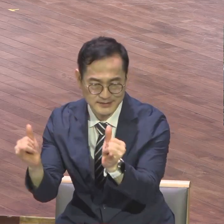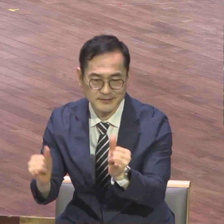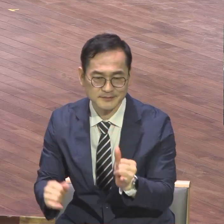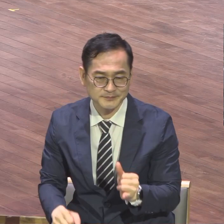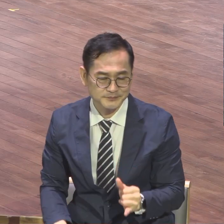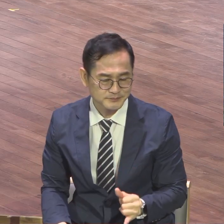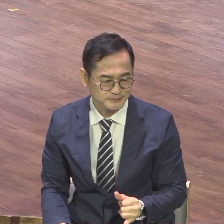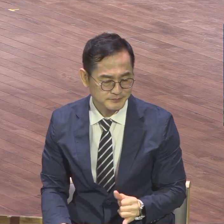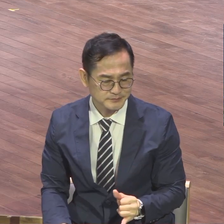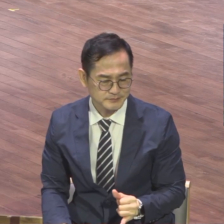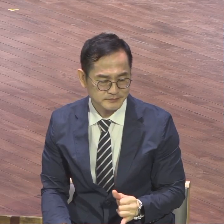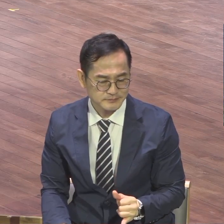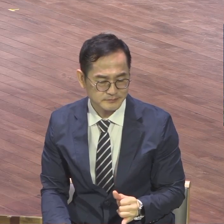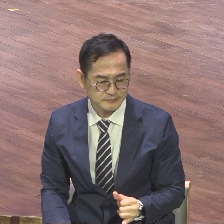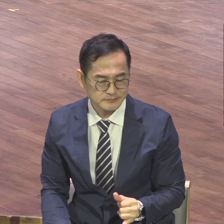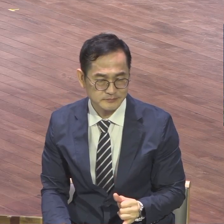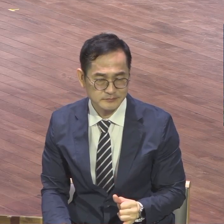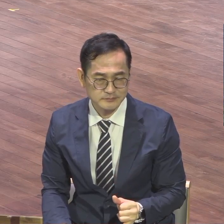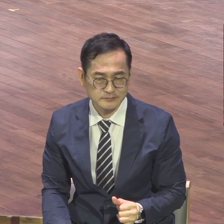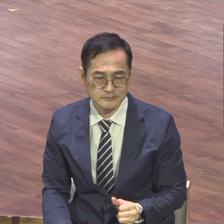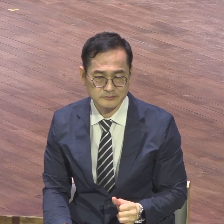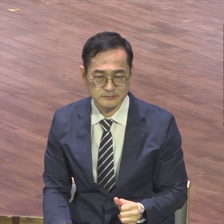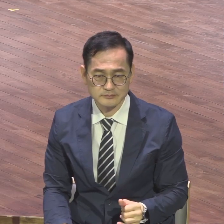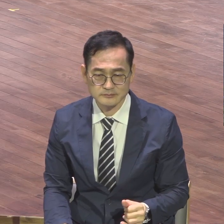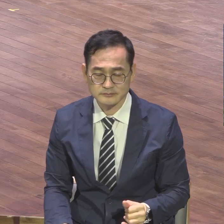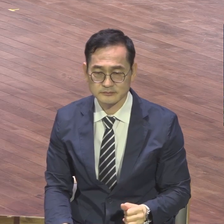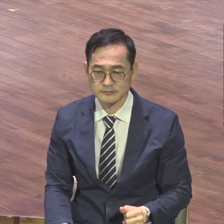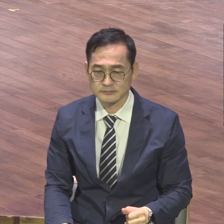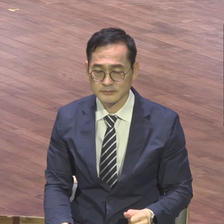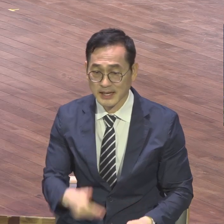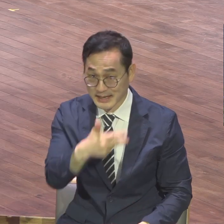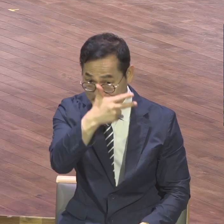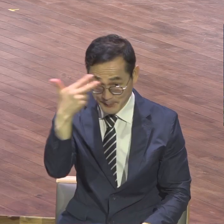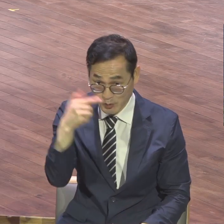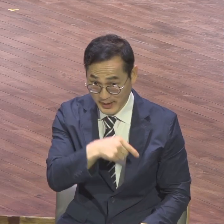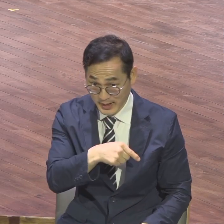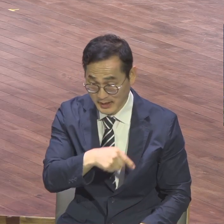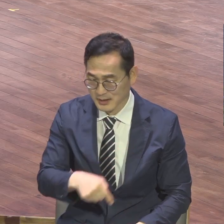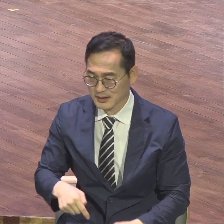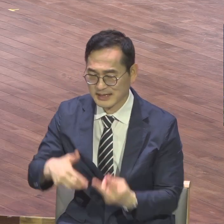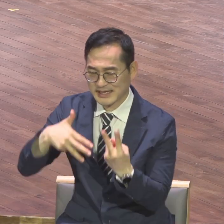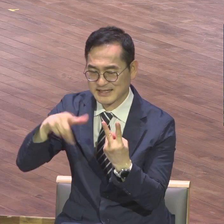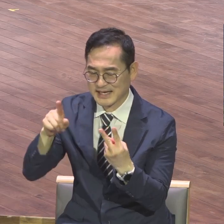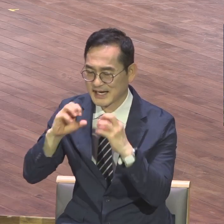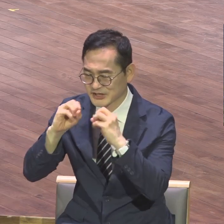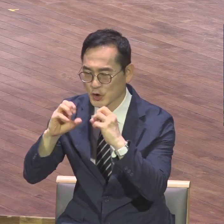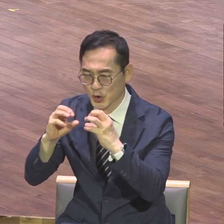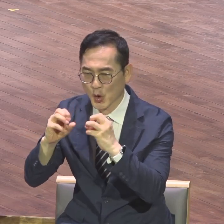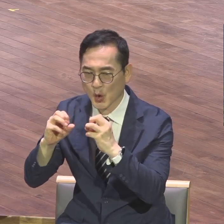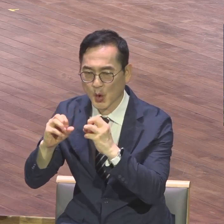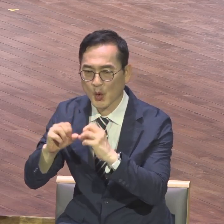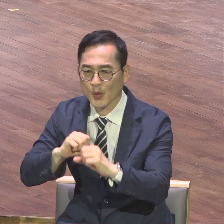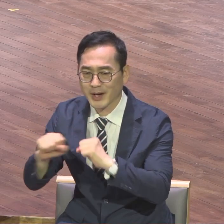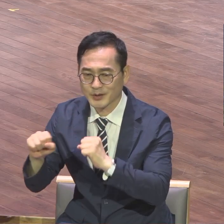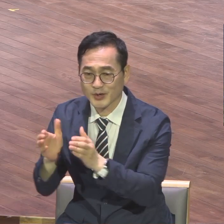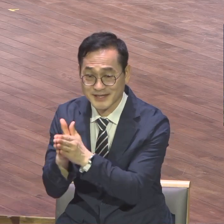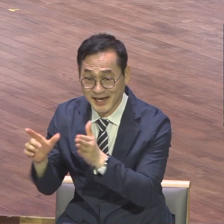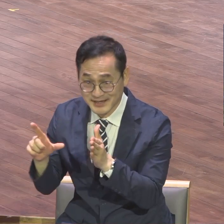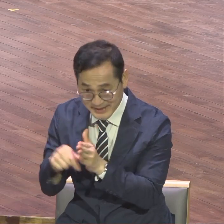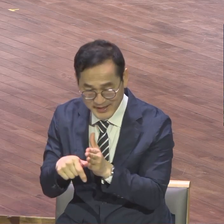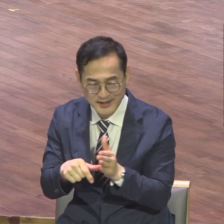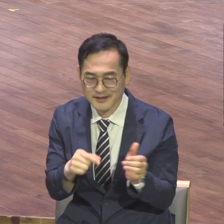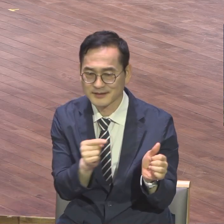본문은 바울이 제2차 선교 여행을 시작하는 모습에서 보여주고 있는 거예요.